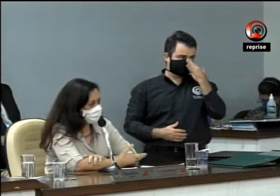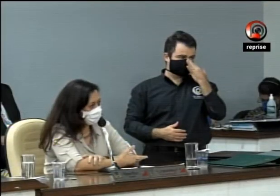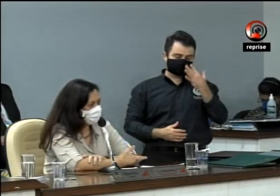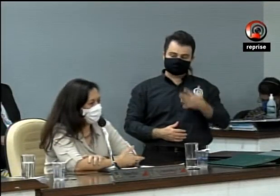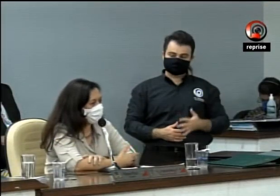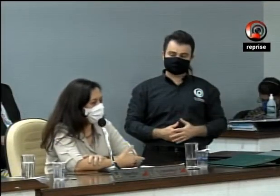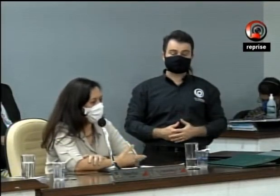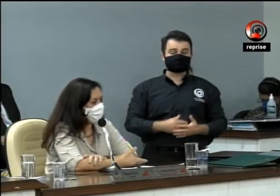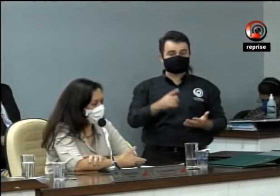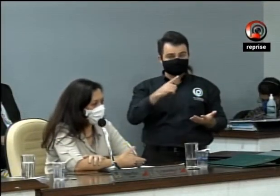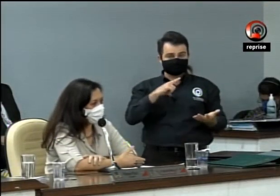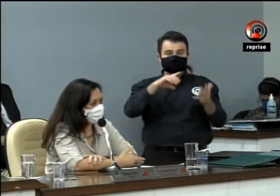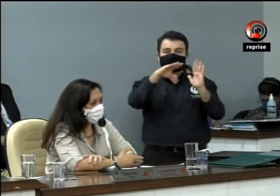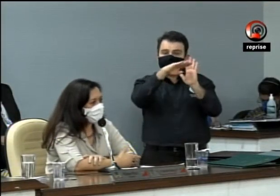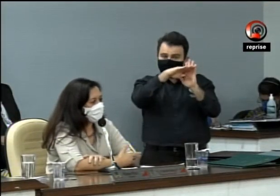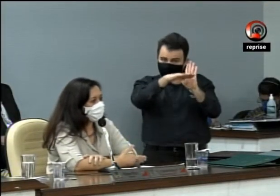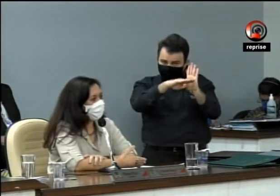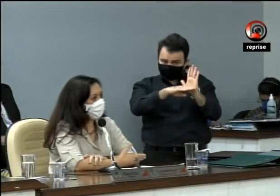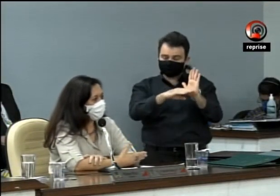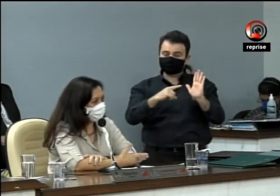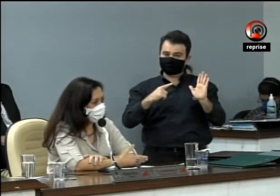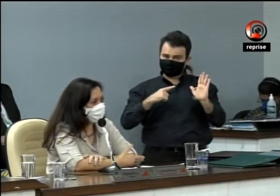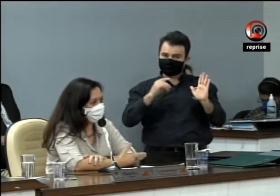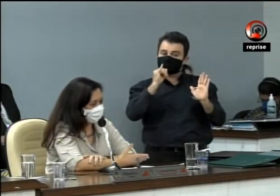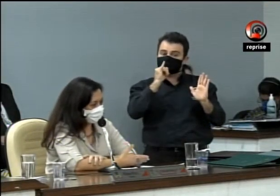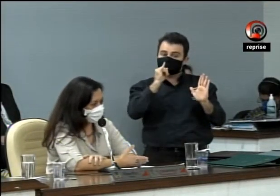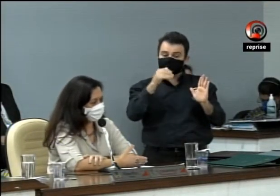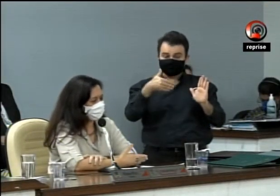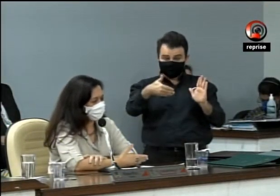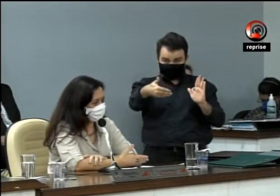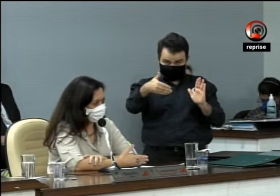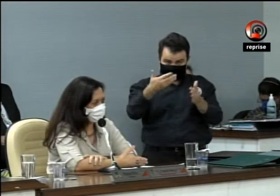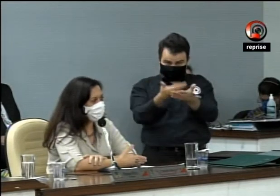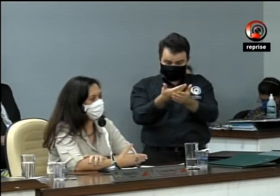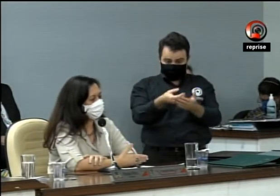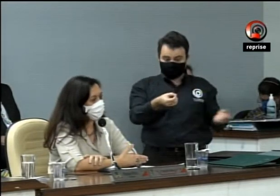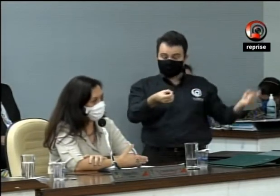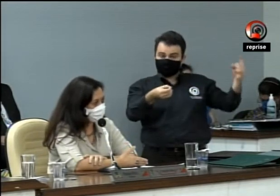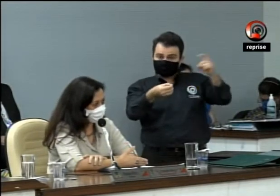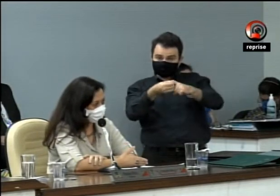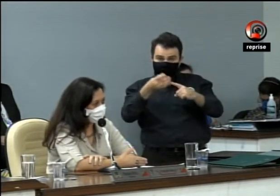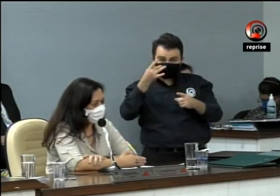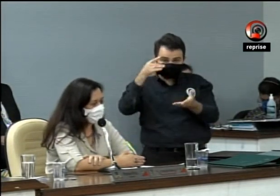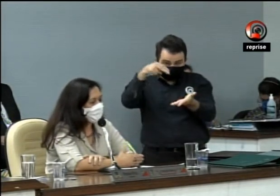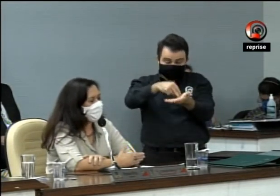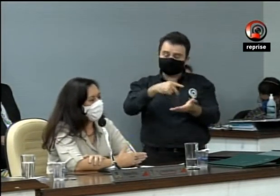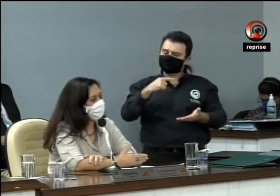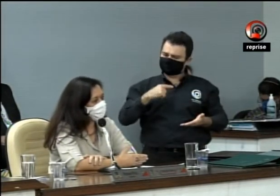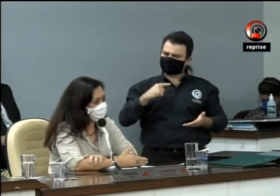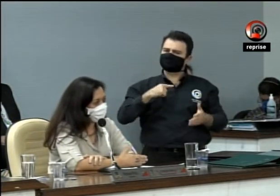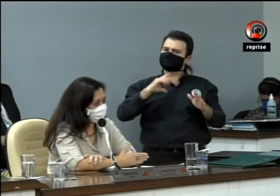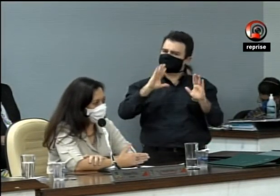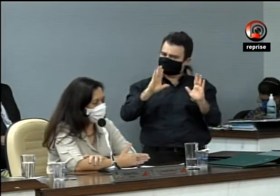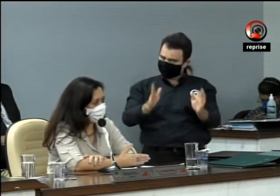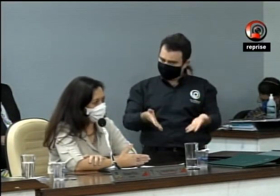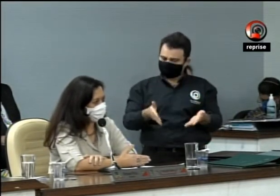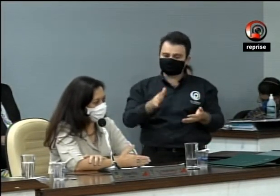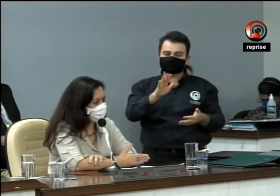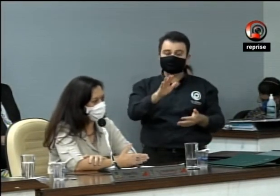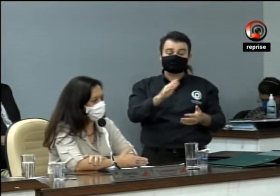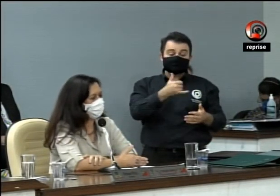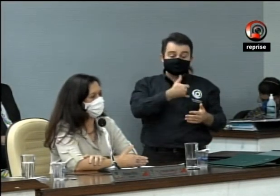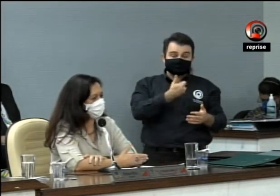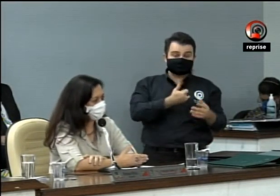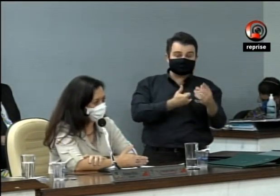Existe o protocolo da retomada das atividades presenciais, existe. A questão do 0 a 3 anos está